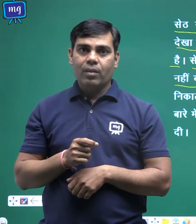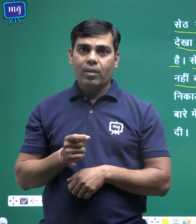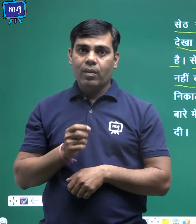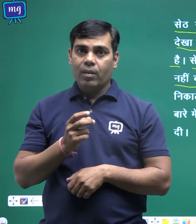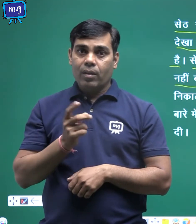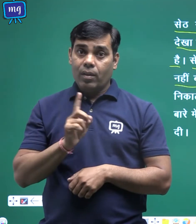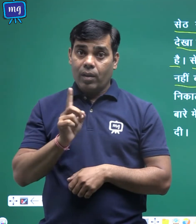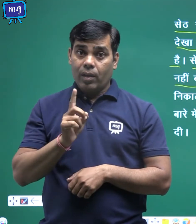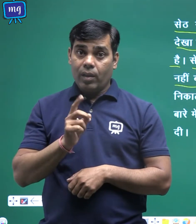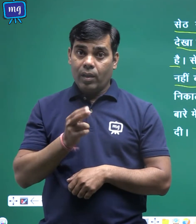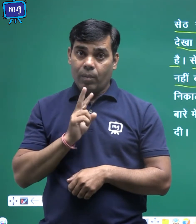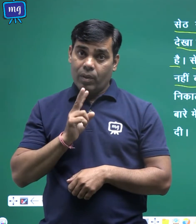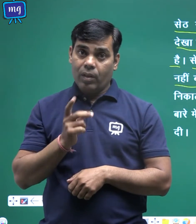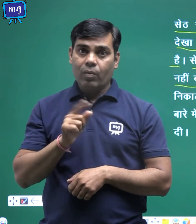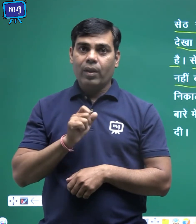बताओगे